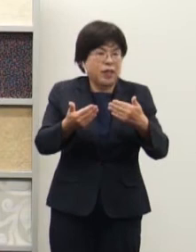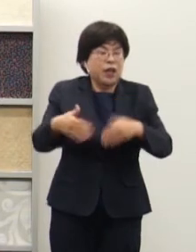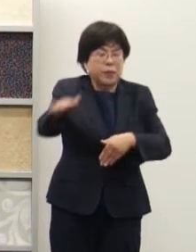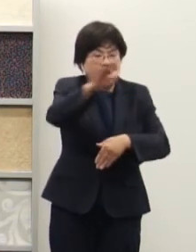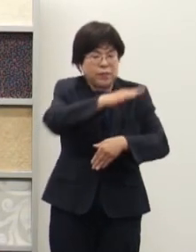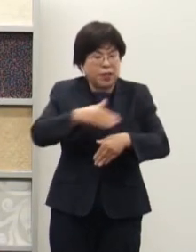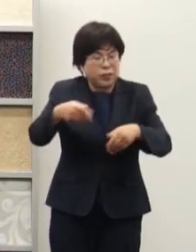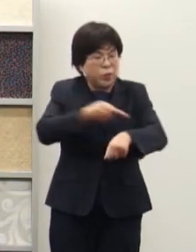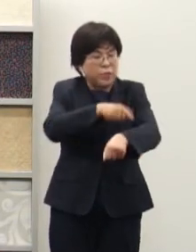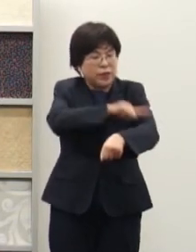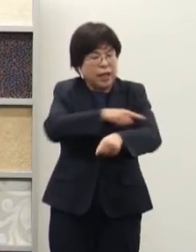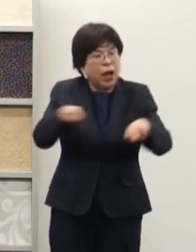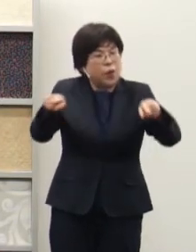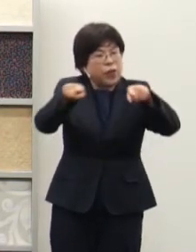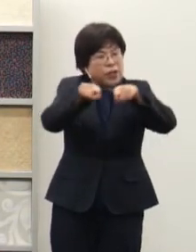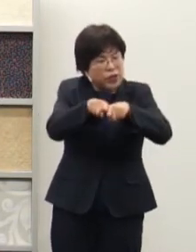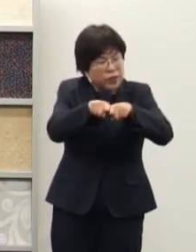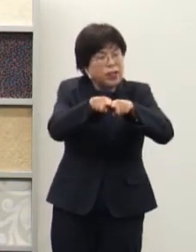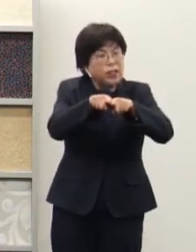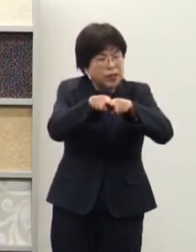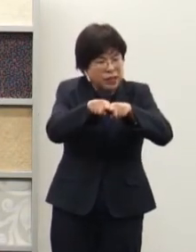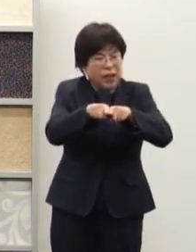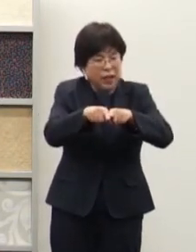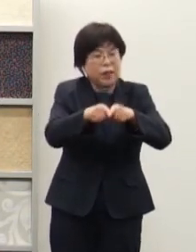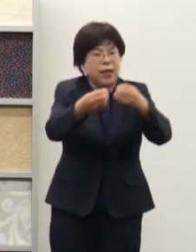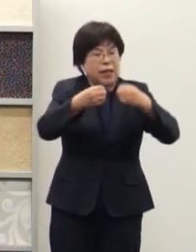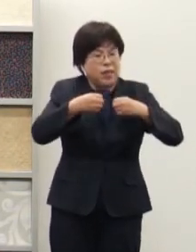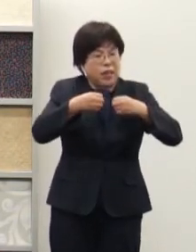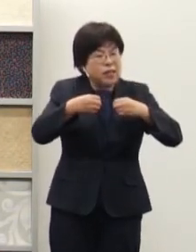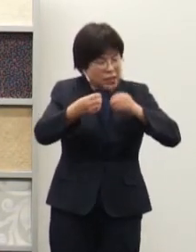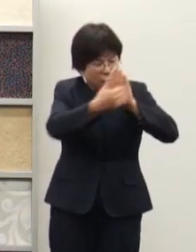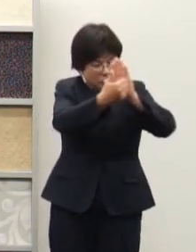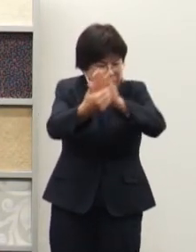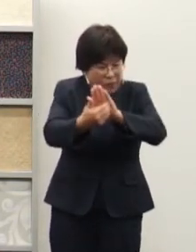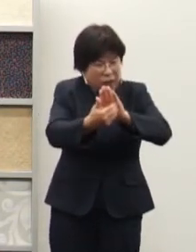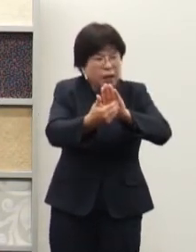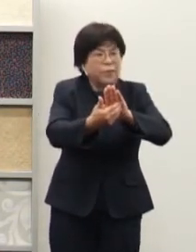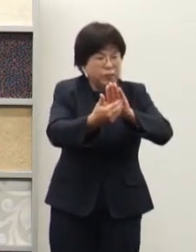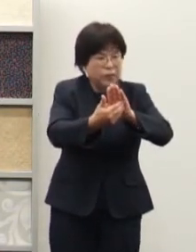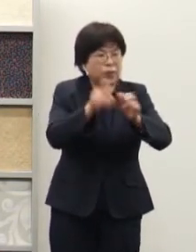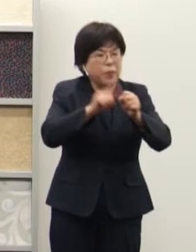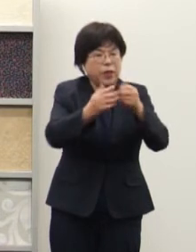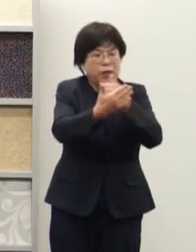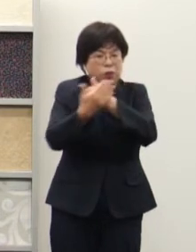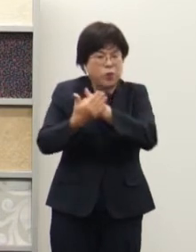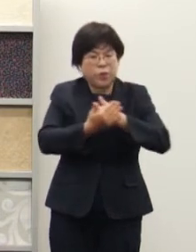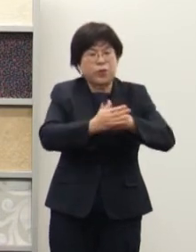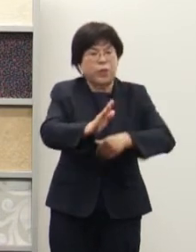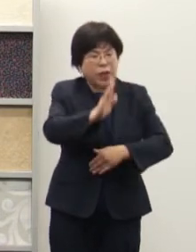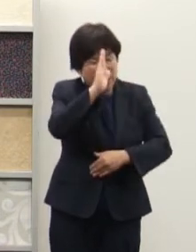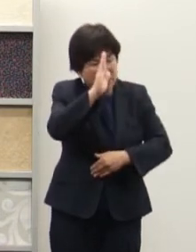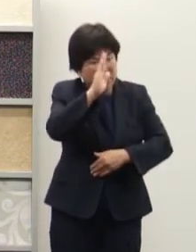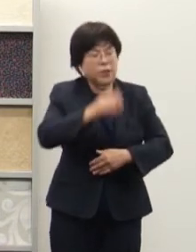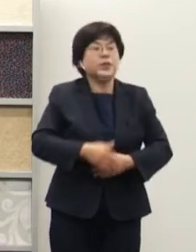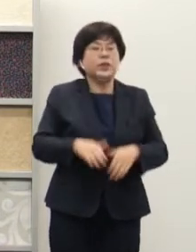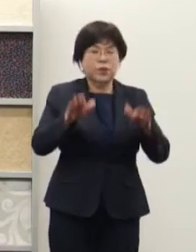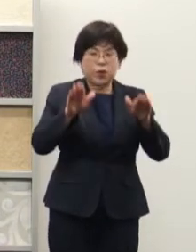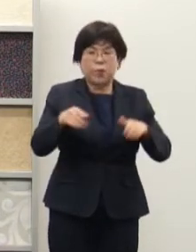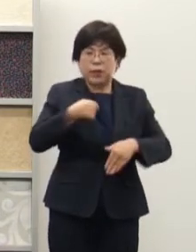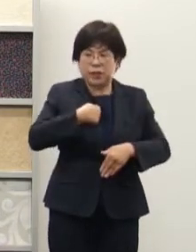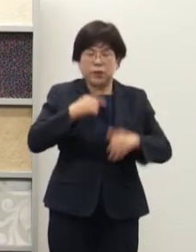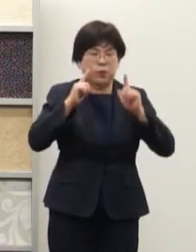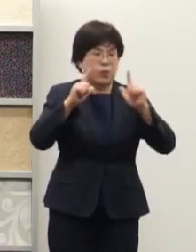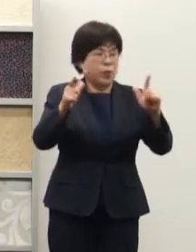つにです、感染対策へのご理解、そしてご協力をしていただきますよう、お願いをいたします。本日私からは以上であ